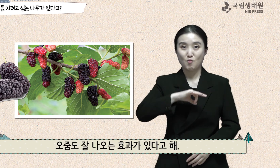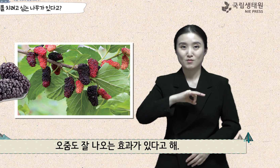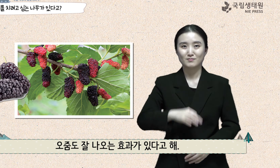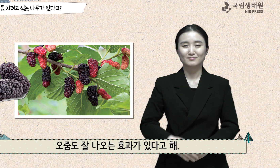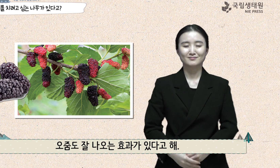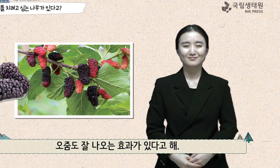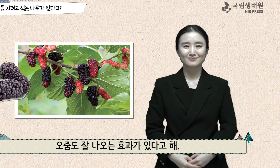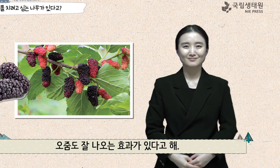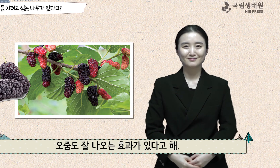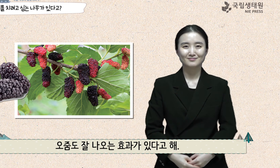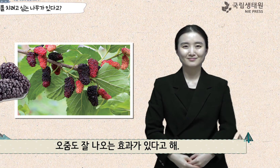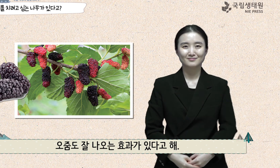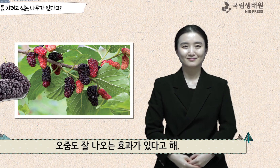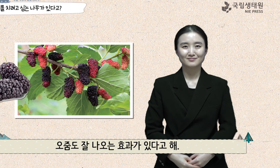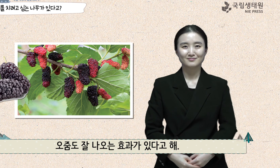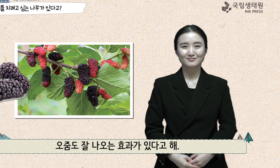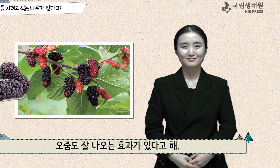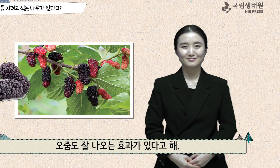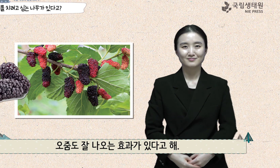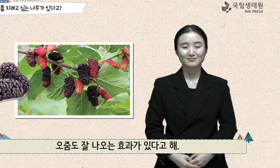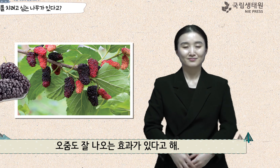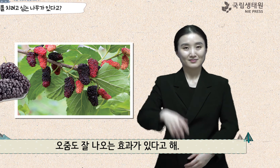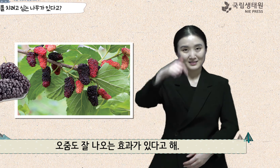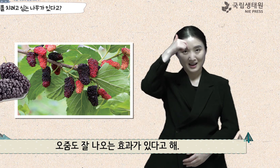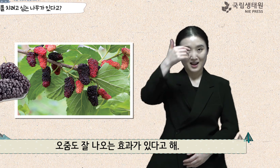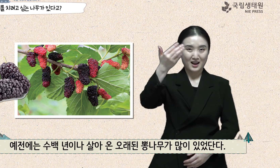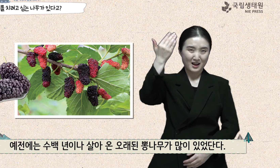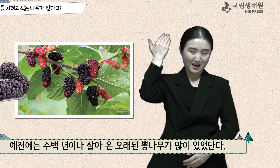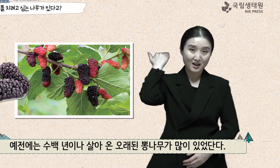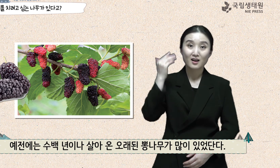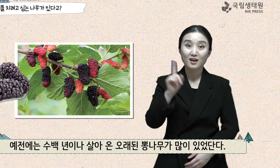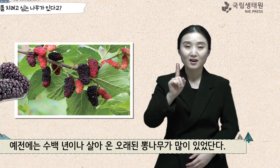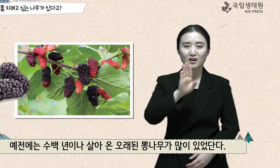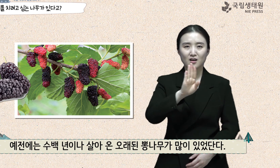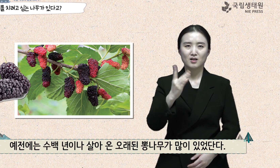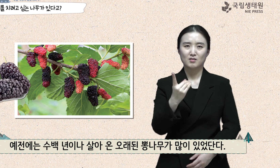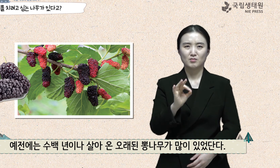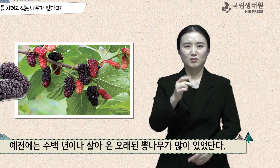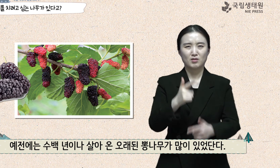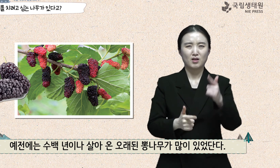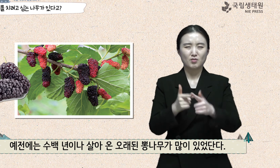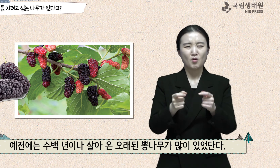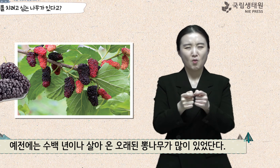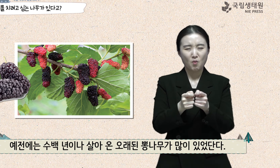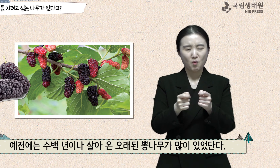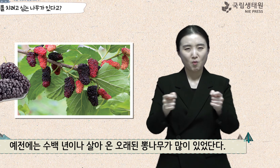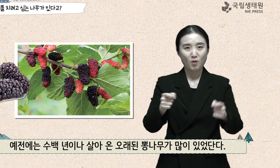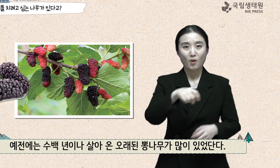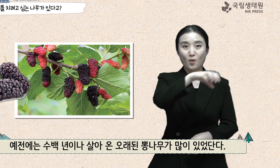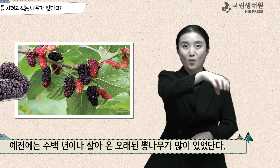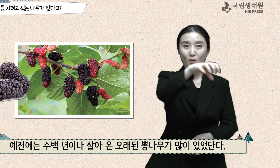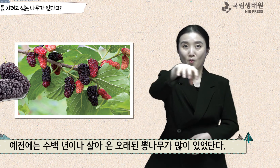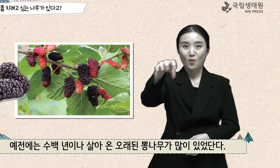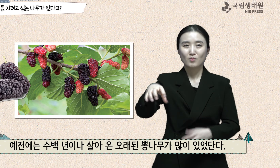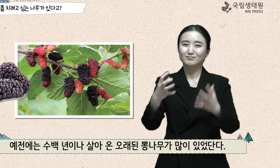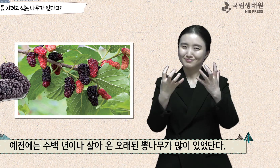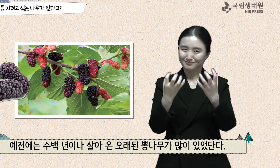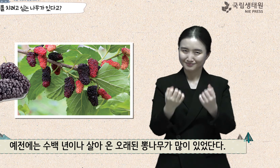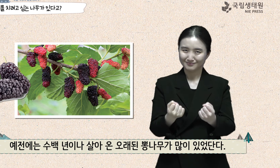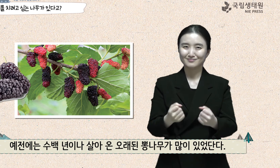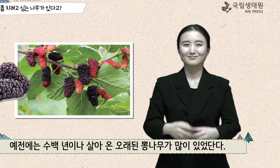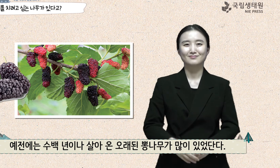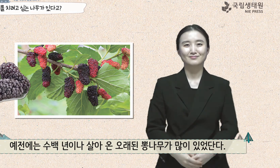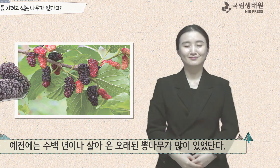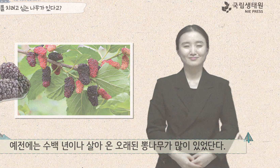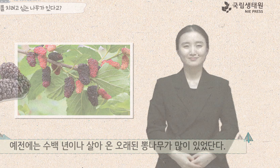오줌도 잘 나오는 효과가 있다고 해 예전에는 수백 년이나 살아온 오래된 뽕나무가